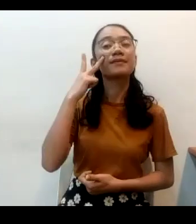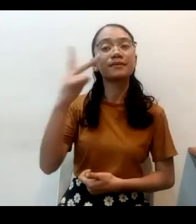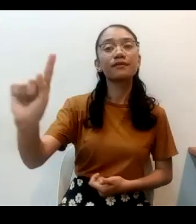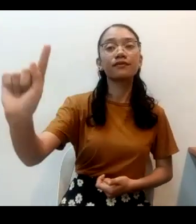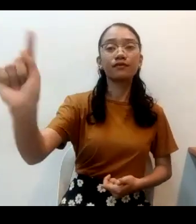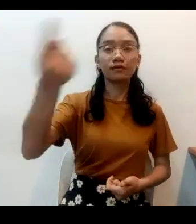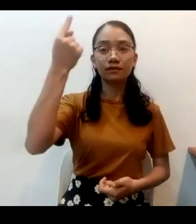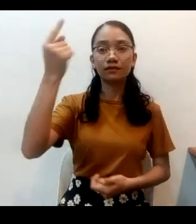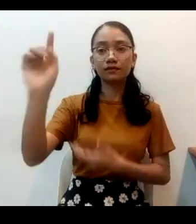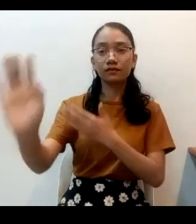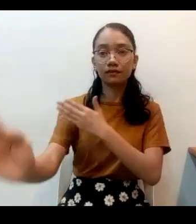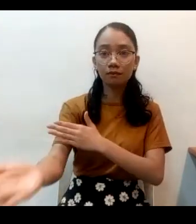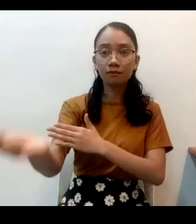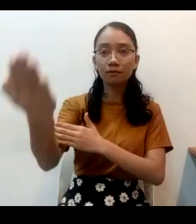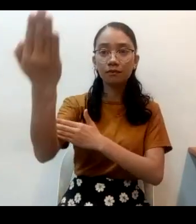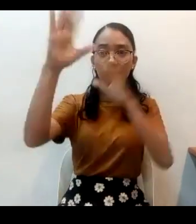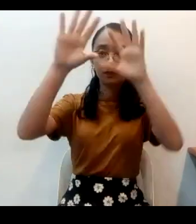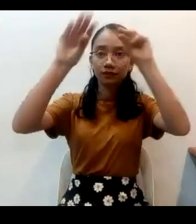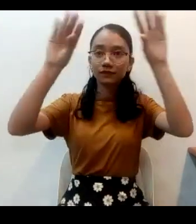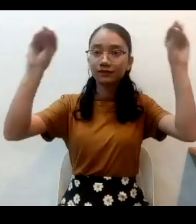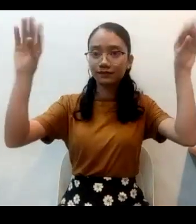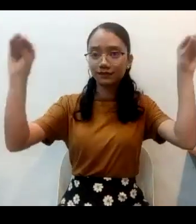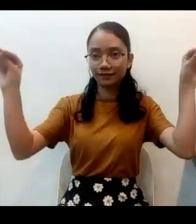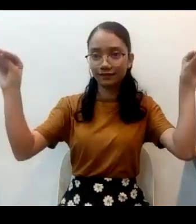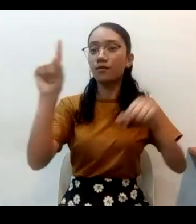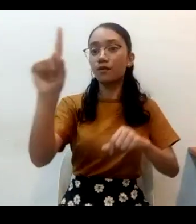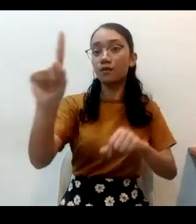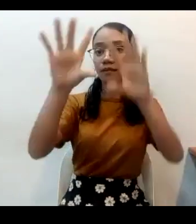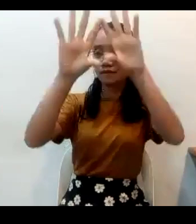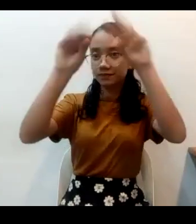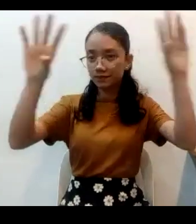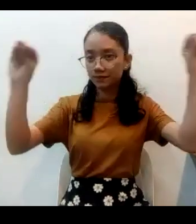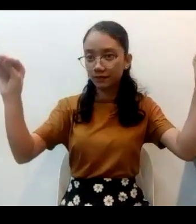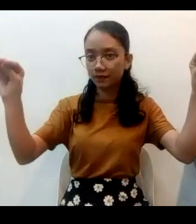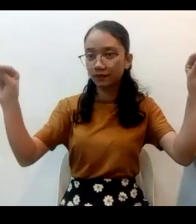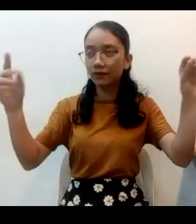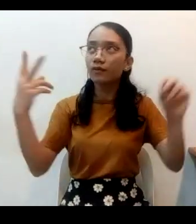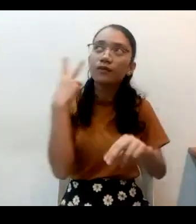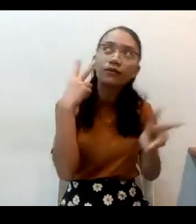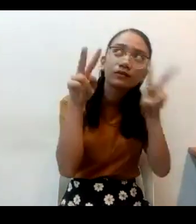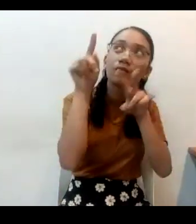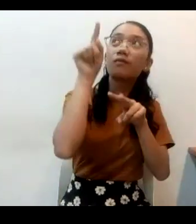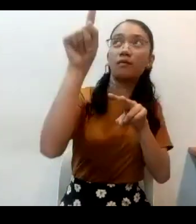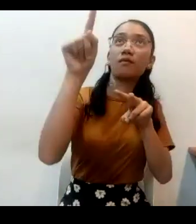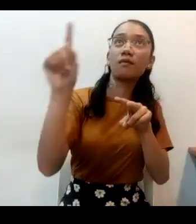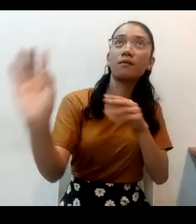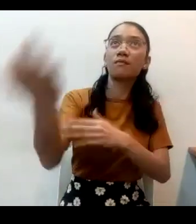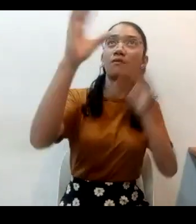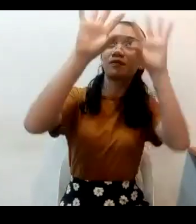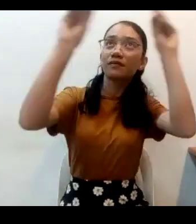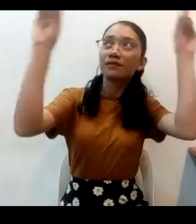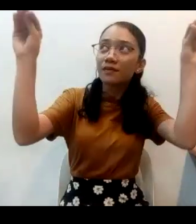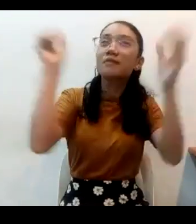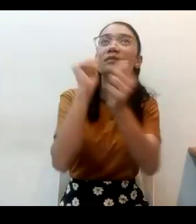is soon. Di ba kapag po yung tala sa umaga ay sumilang, malalaman na po natin na yung araw ay tatanglaw na po ng mabilisan. So this